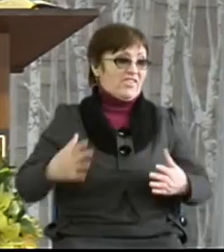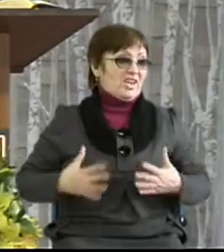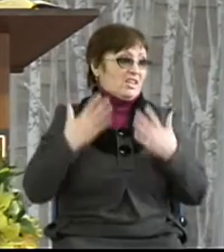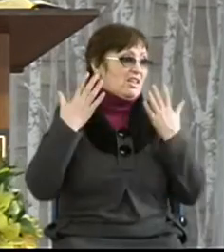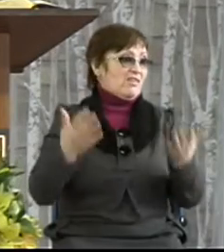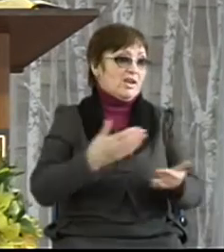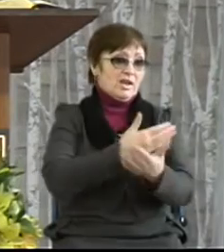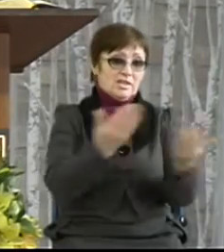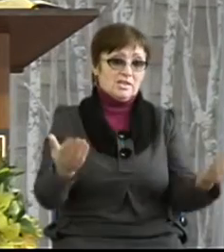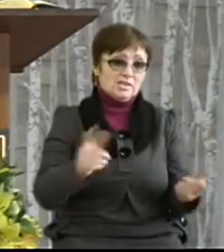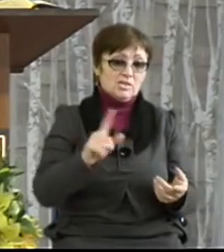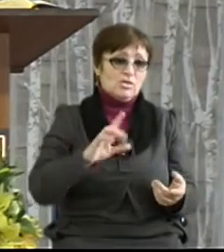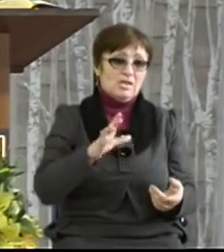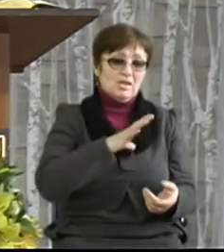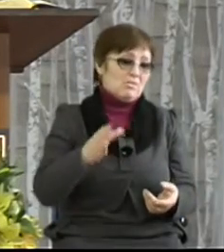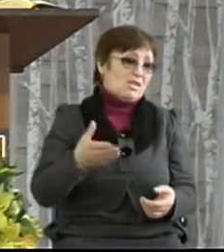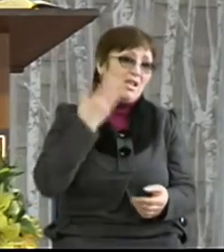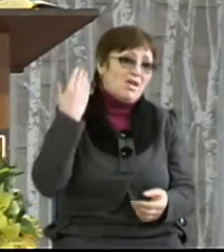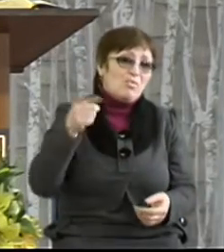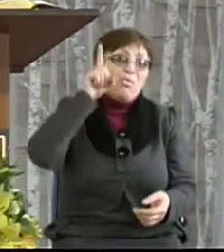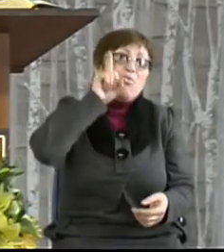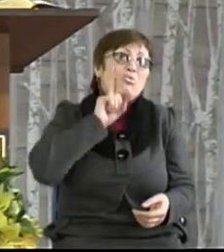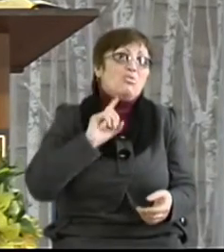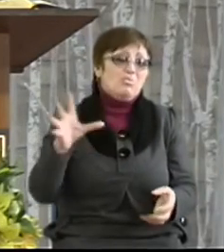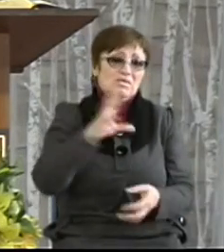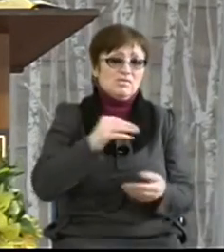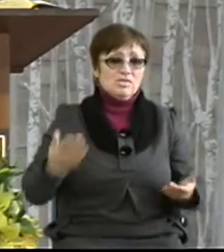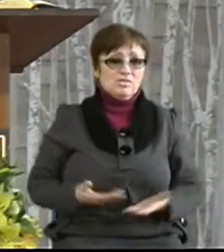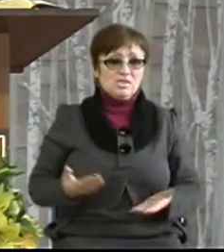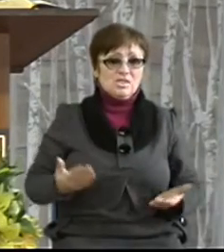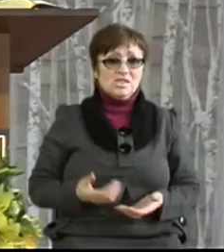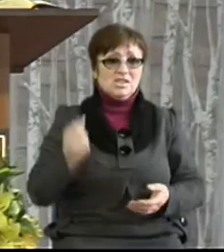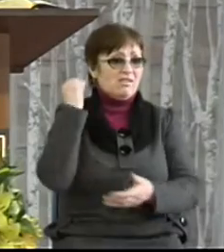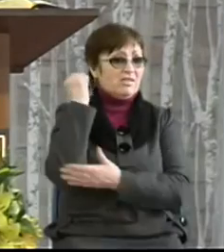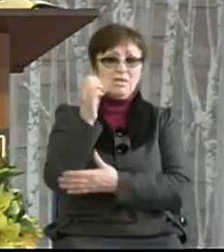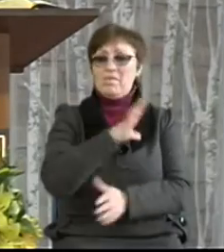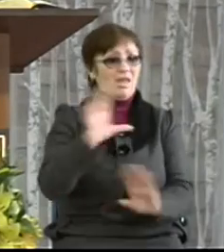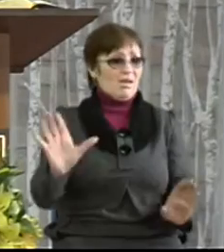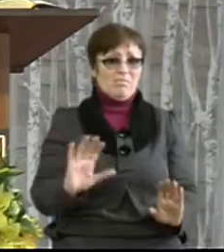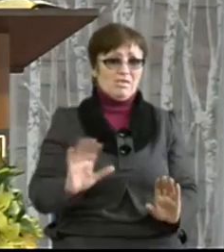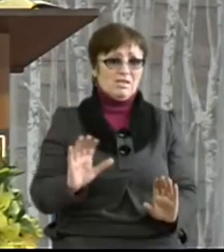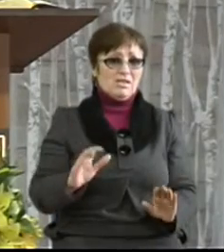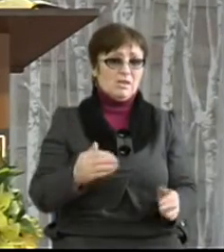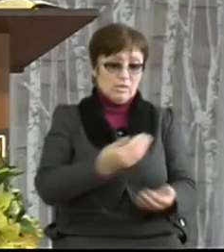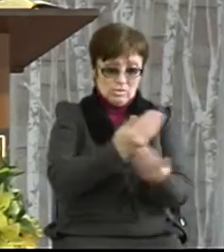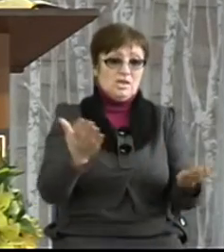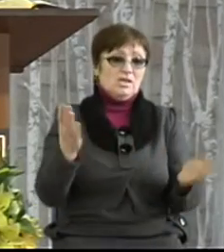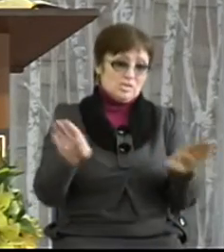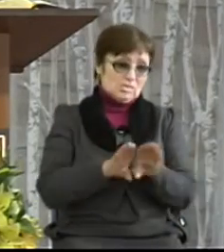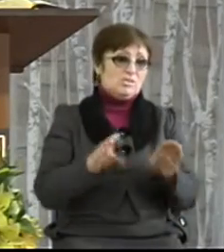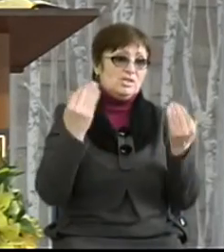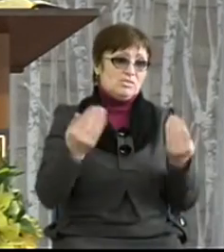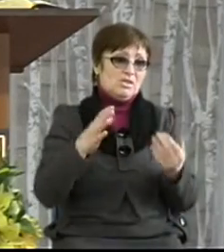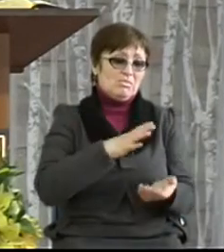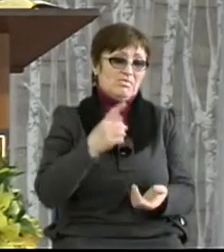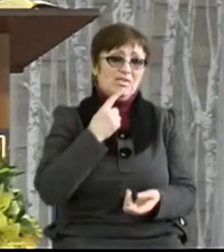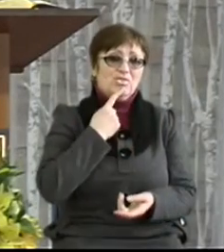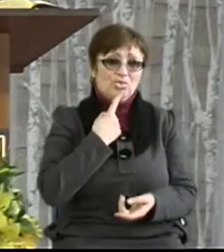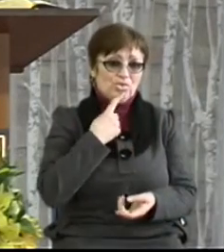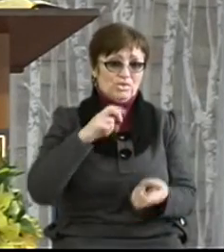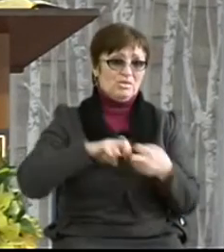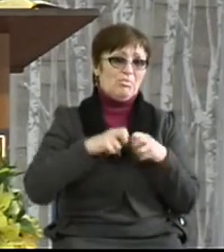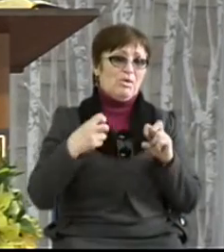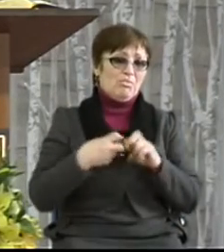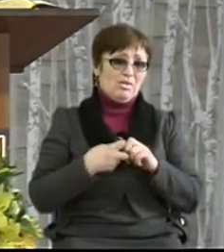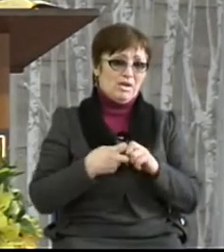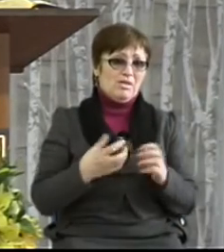нас, что не прожил он всю жизнь в комфорте, ему было легко, просто. как и нам сегодня оно бывает нелегко и просто в том или ином